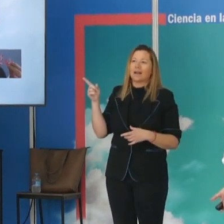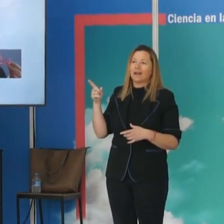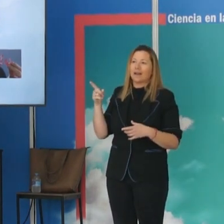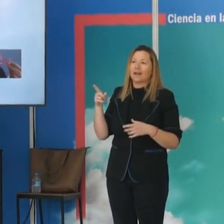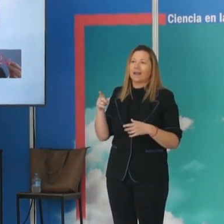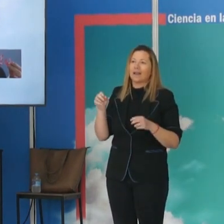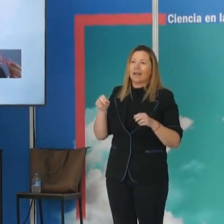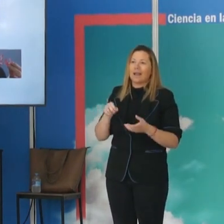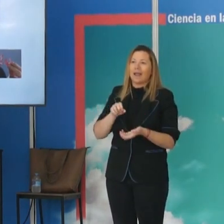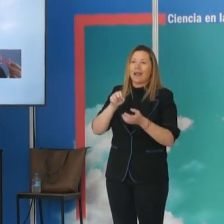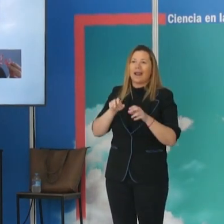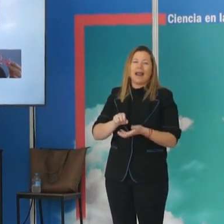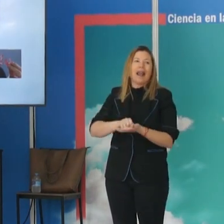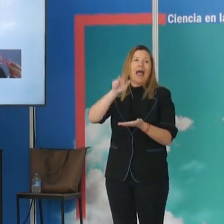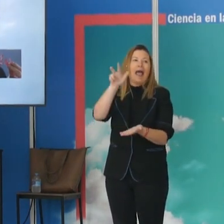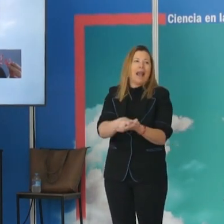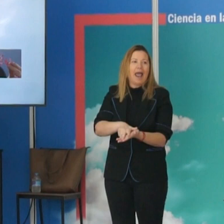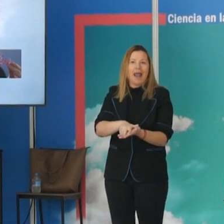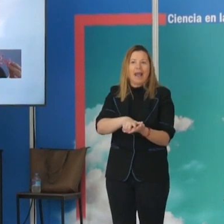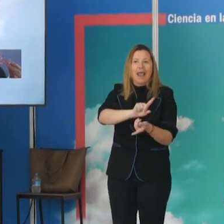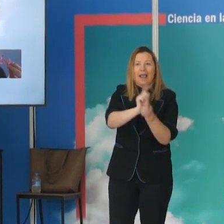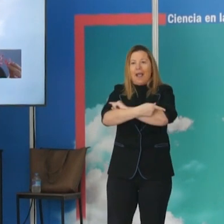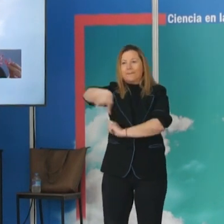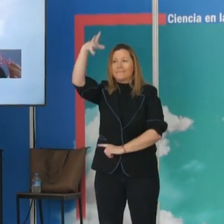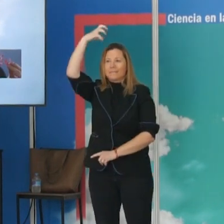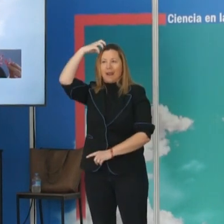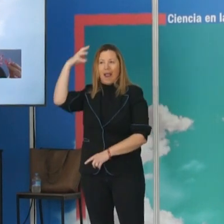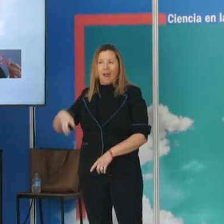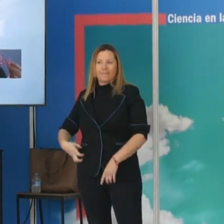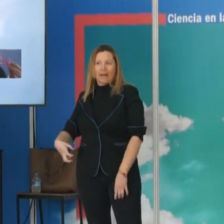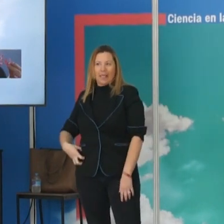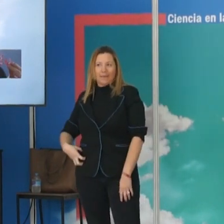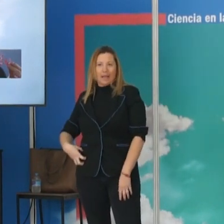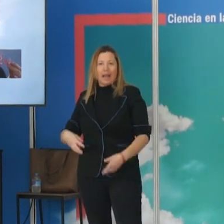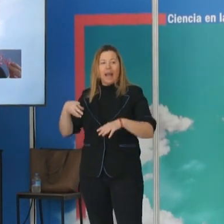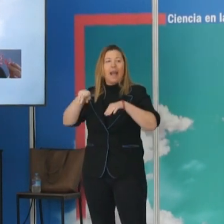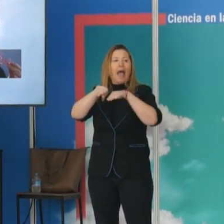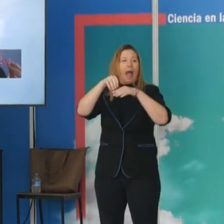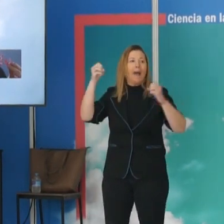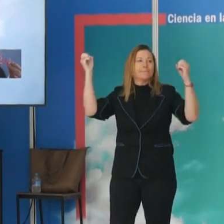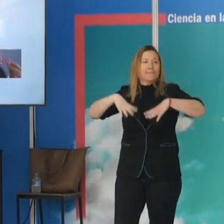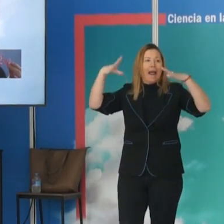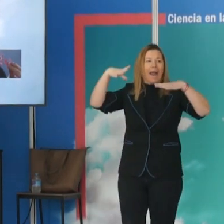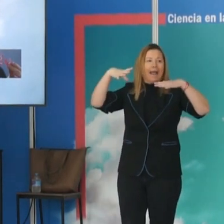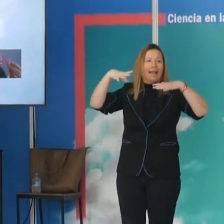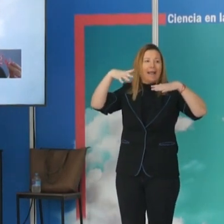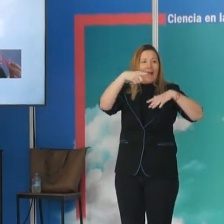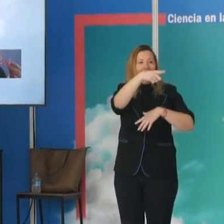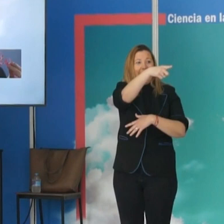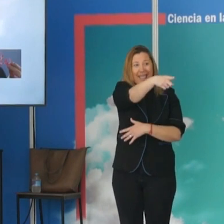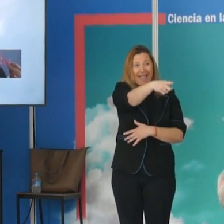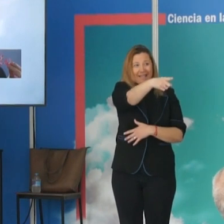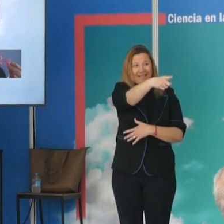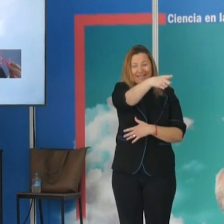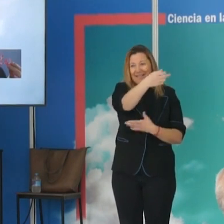la rana que se convierte en príncipe, perfecto. Magia de escenario, venga que está chupada, mago